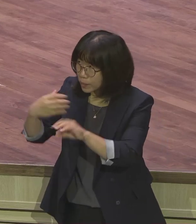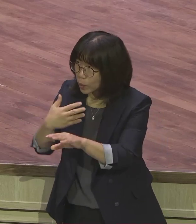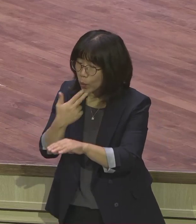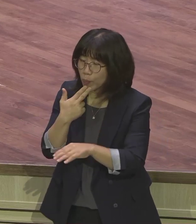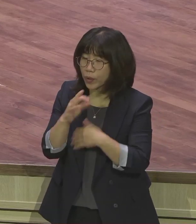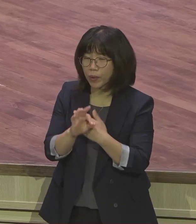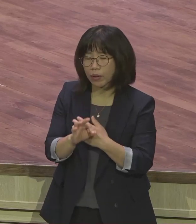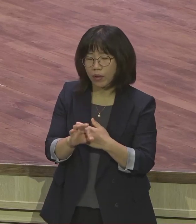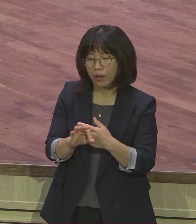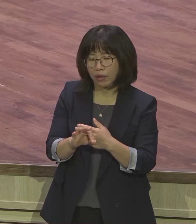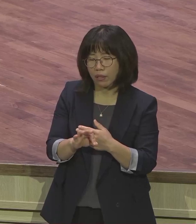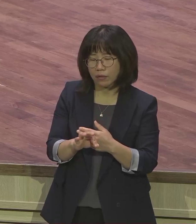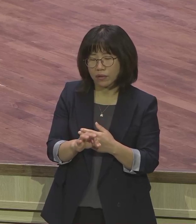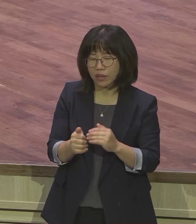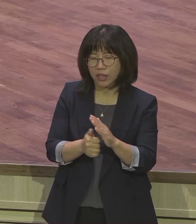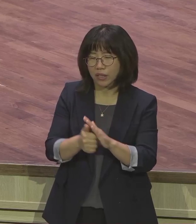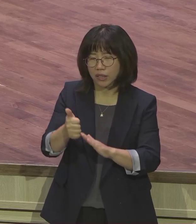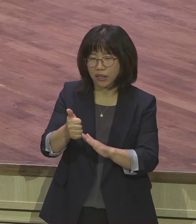전혀 희망 없습니다